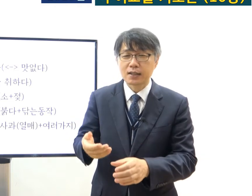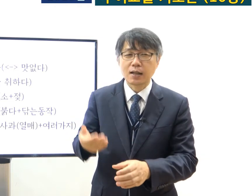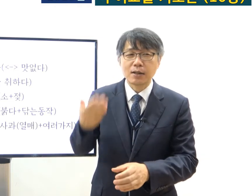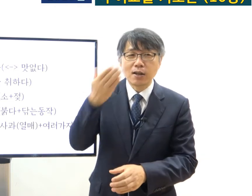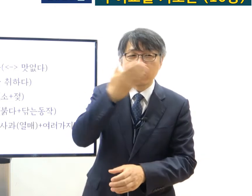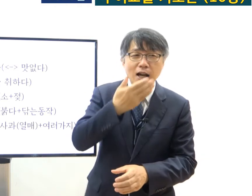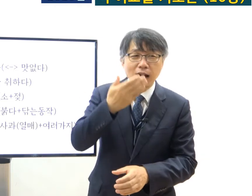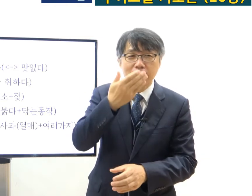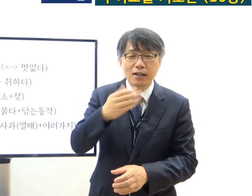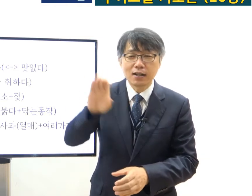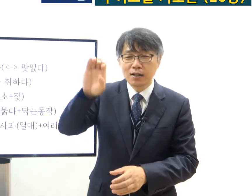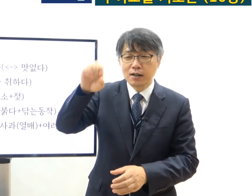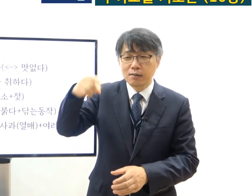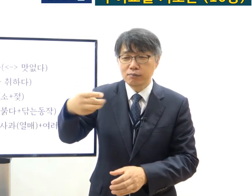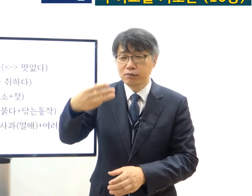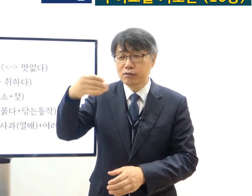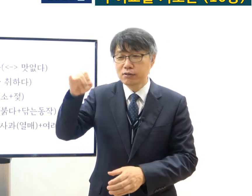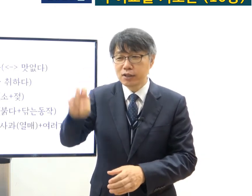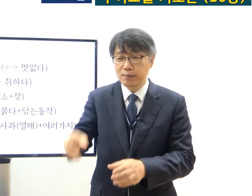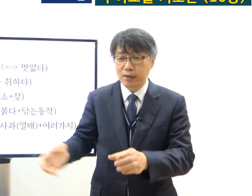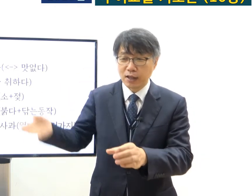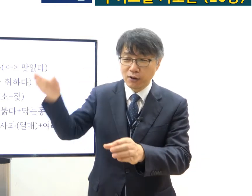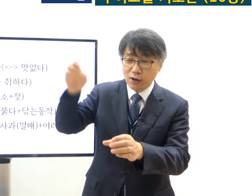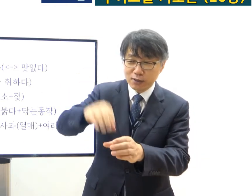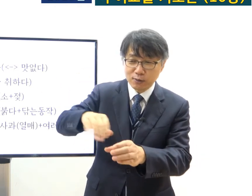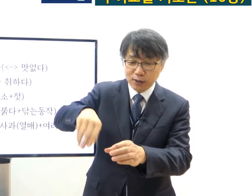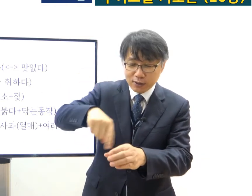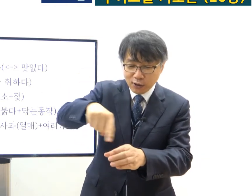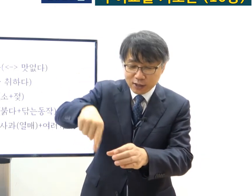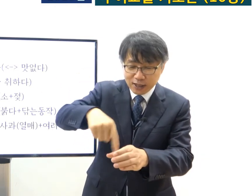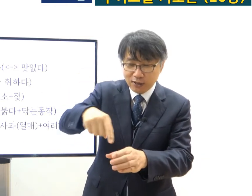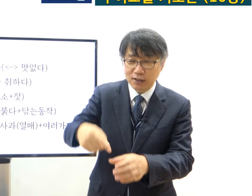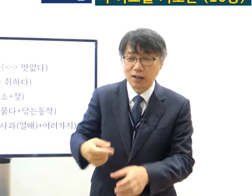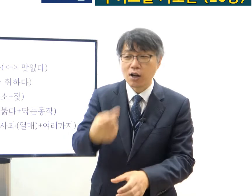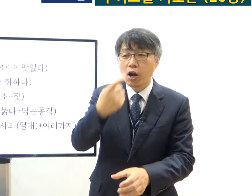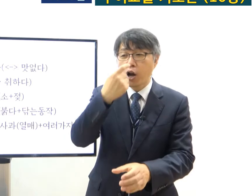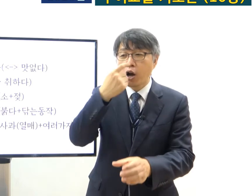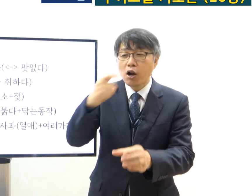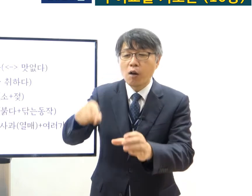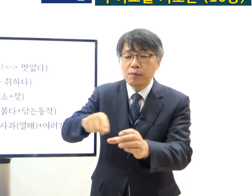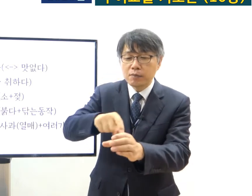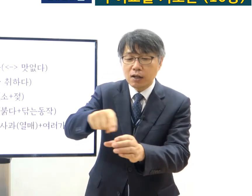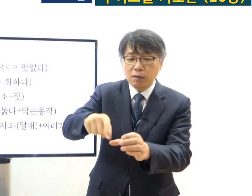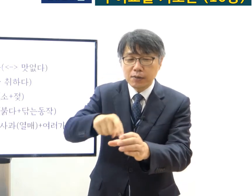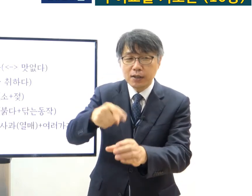다음에 설탕, 프림 이렇게 넣어가지고 이렇게 저었잖아요. 그러니까 커피입니다. 커피.